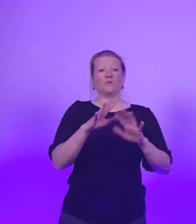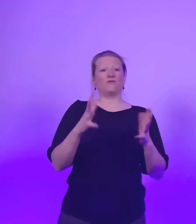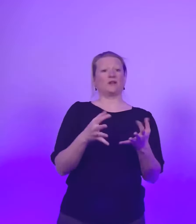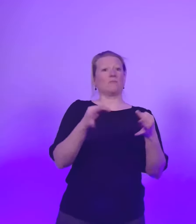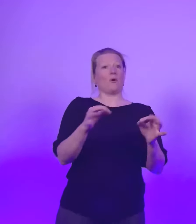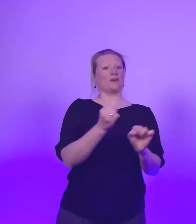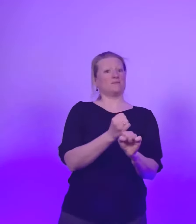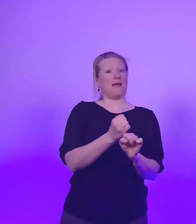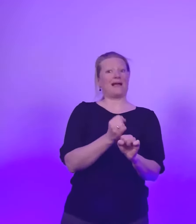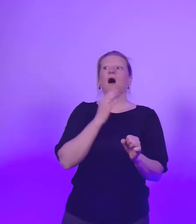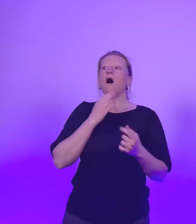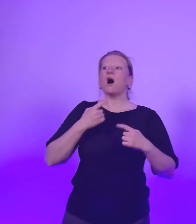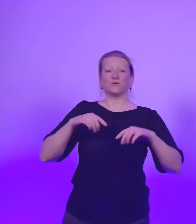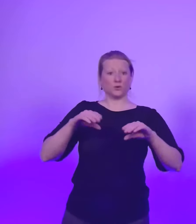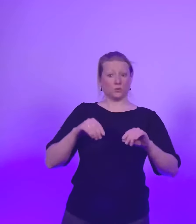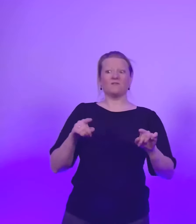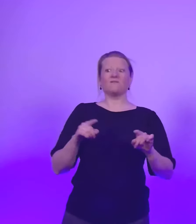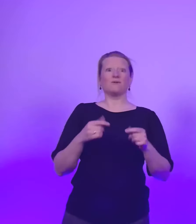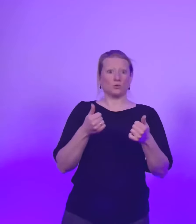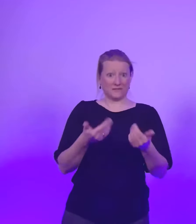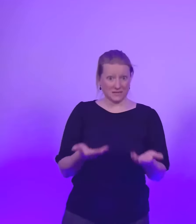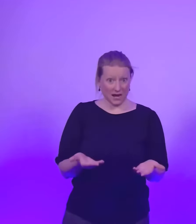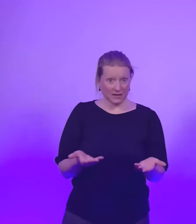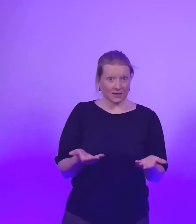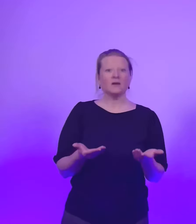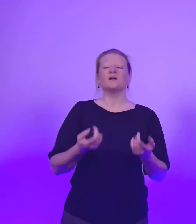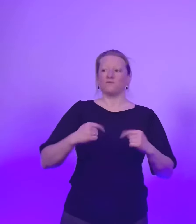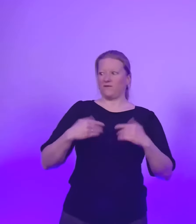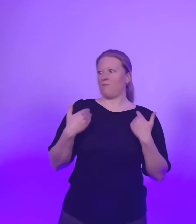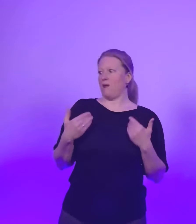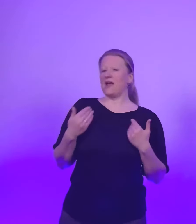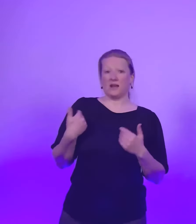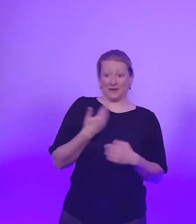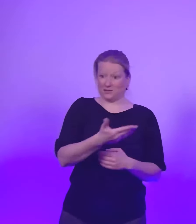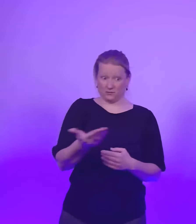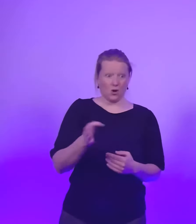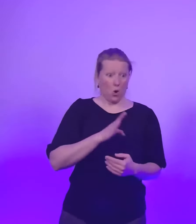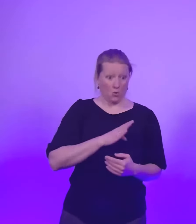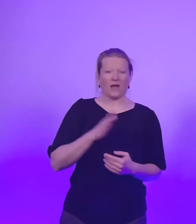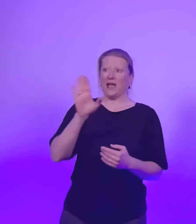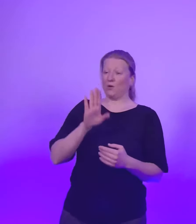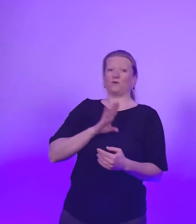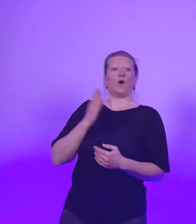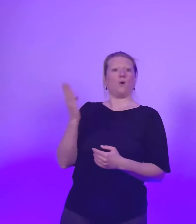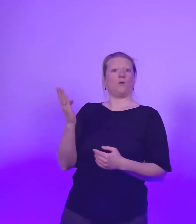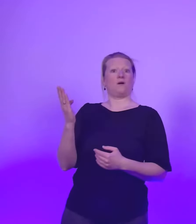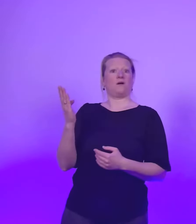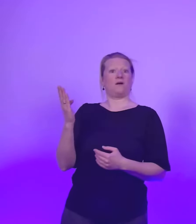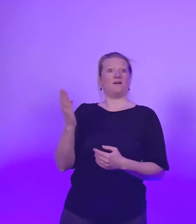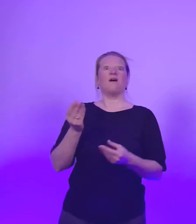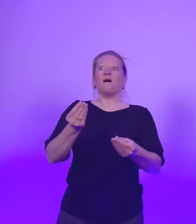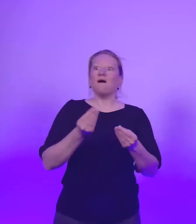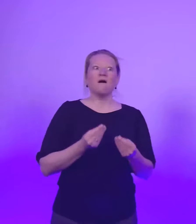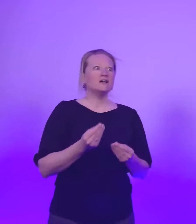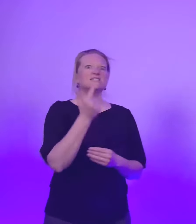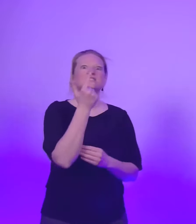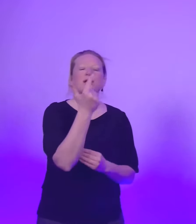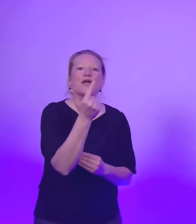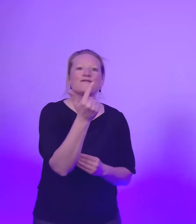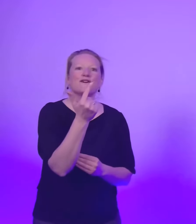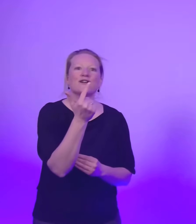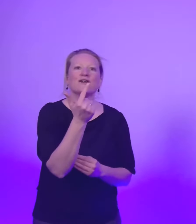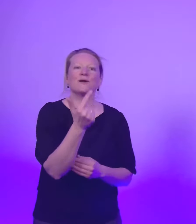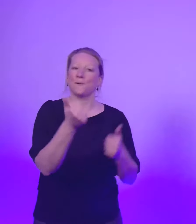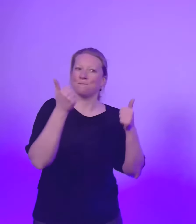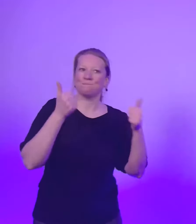doen waar we goed in zijn, dan worden we zelf heel erg blij. Maar andere mensen om ons heen ook. En God ook. Een 7! Een 7! Ik